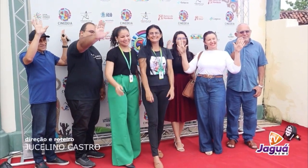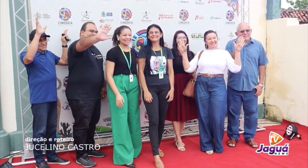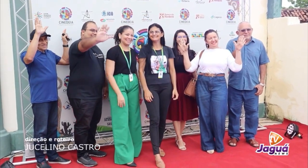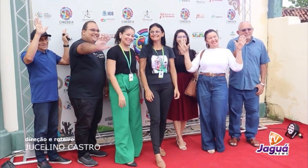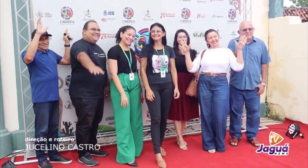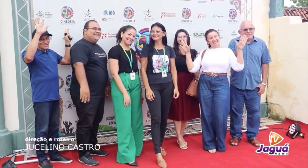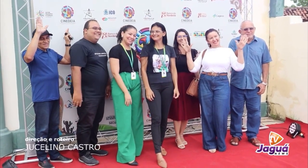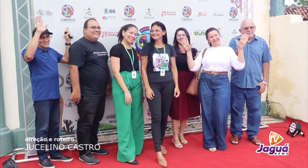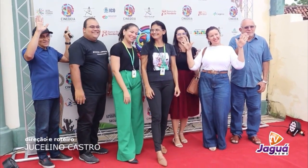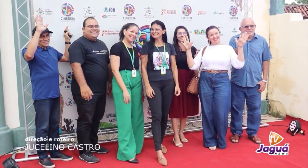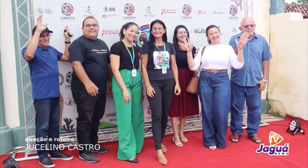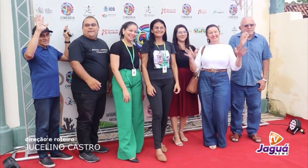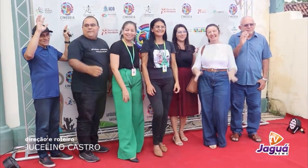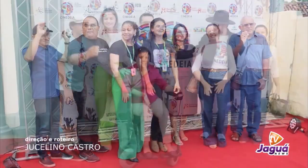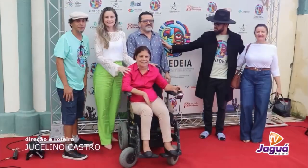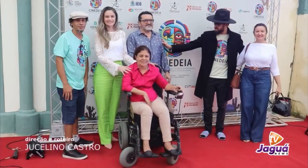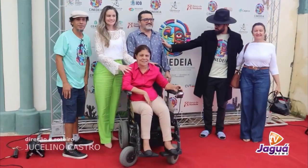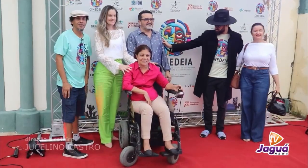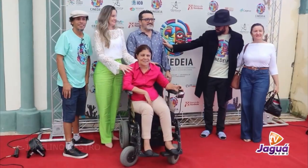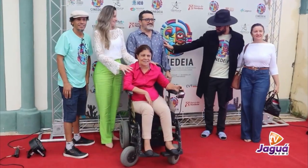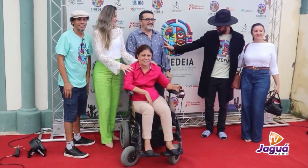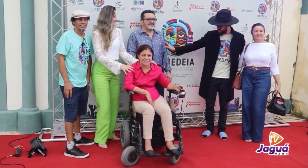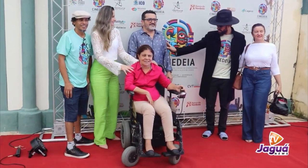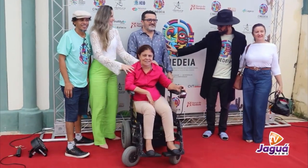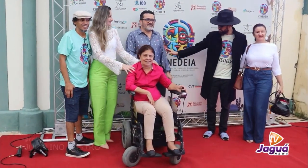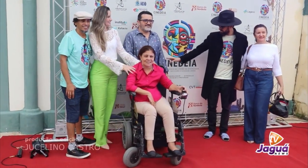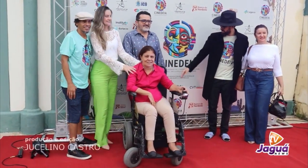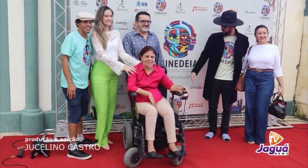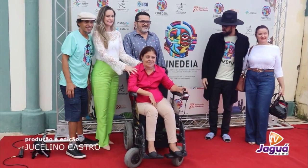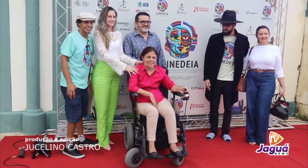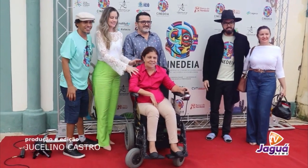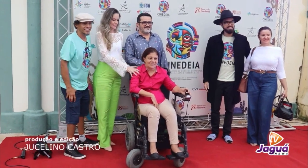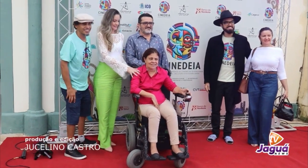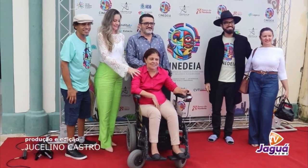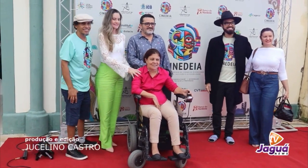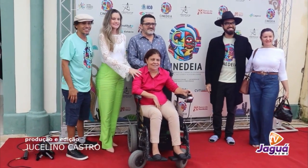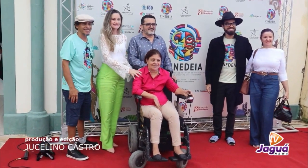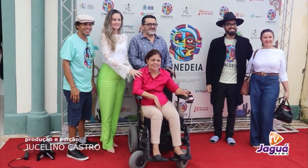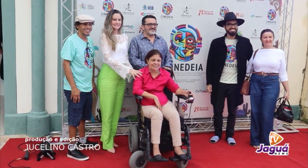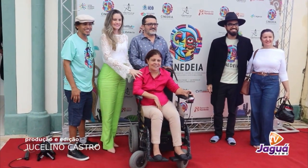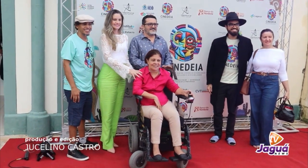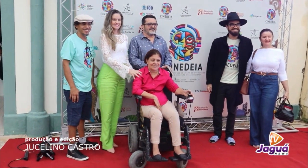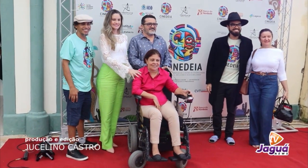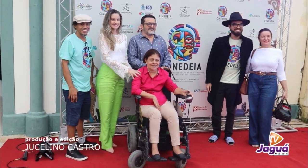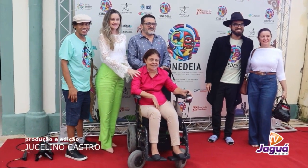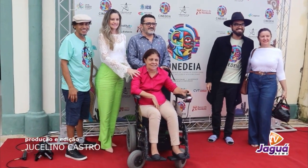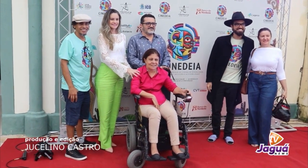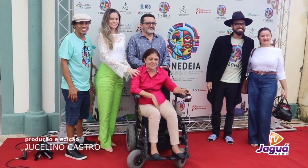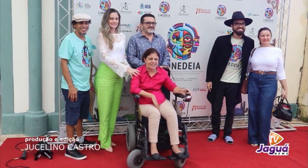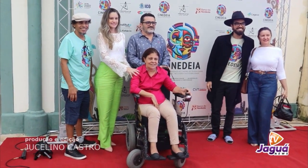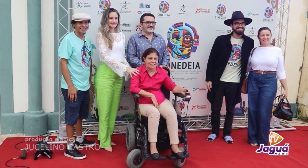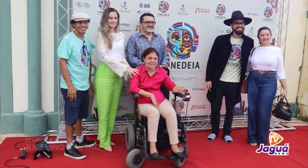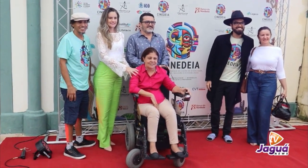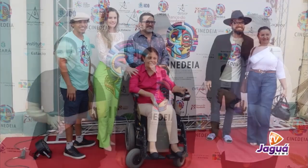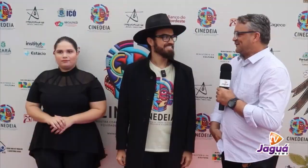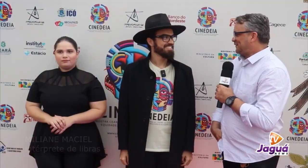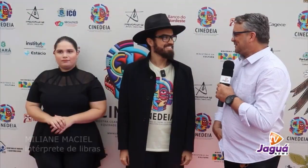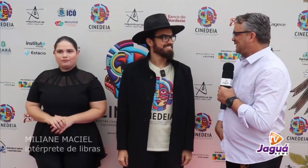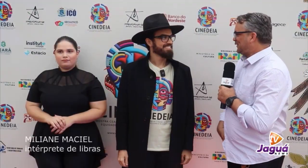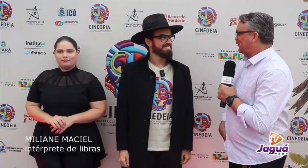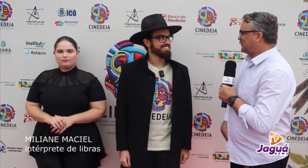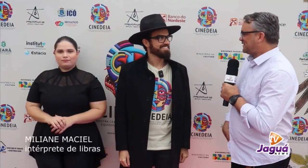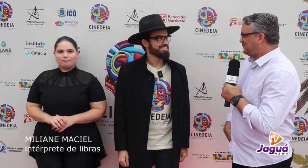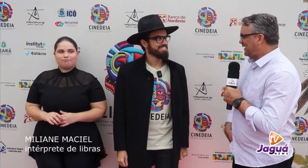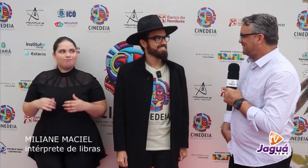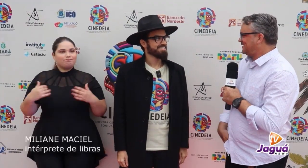à promoção do cinema inclusivo, chega a Limoeiro do Norte nos dias 21 e 22 de fevereiro de 2024. Nós